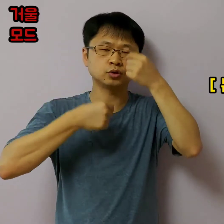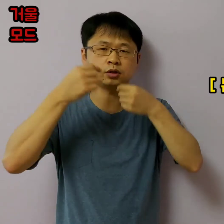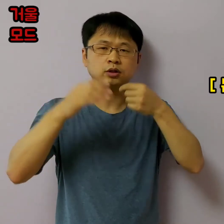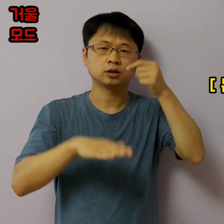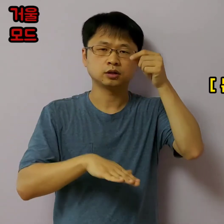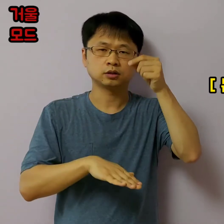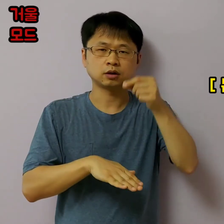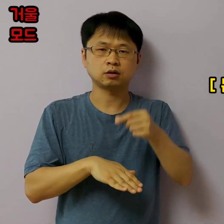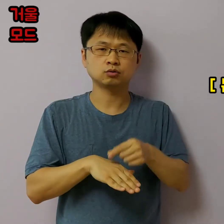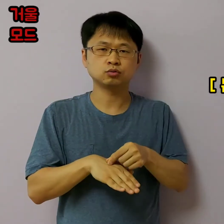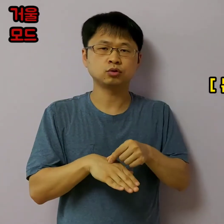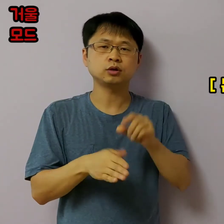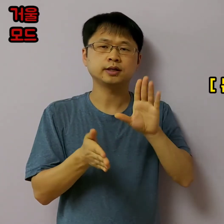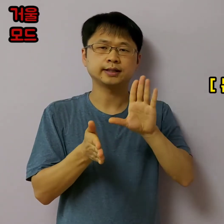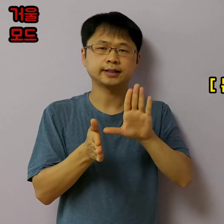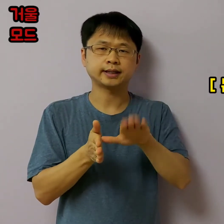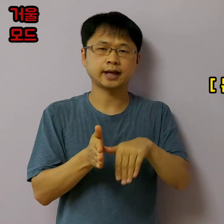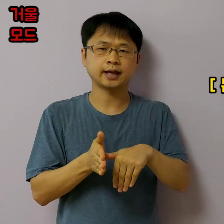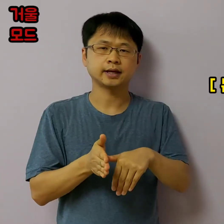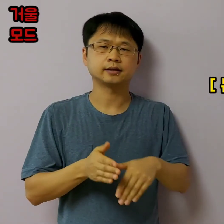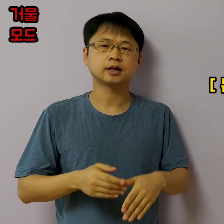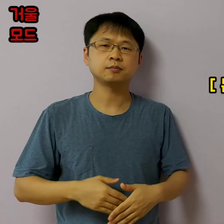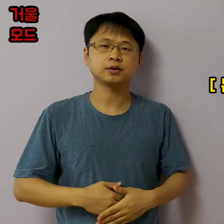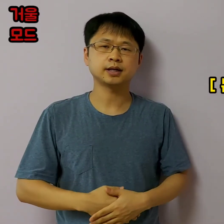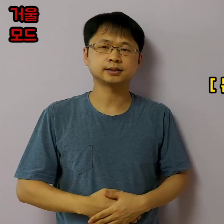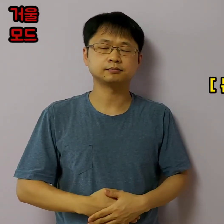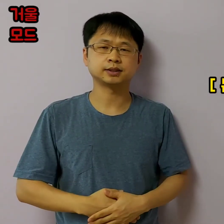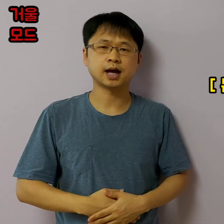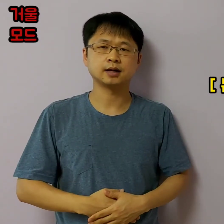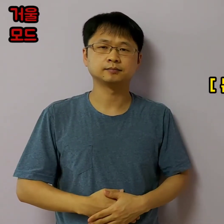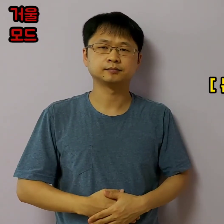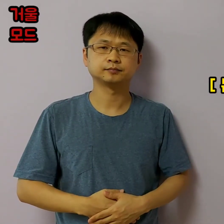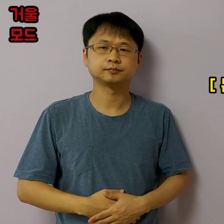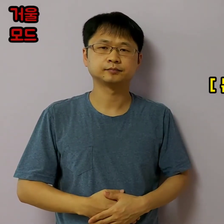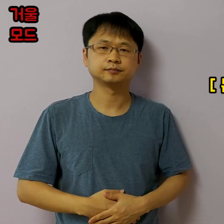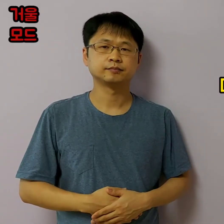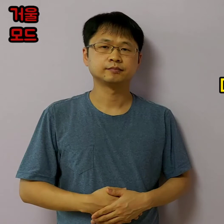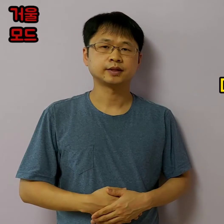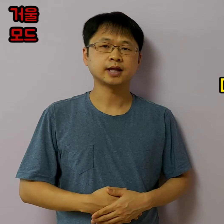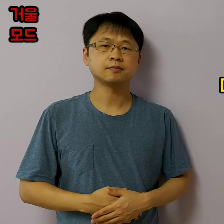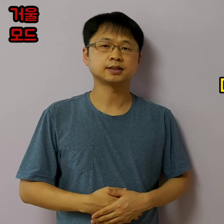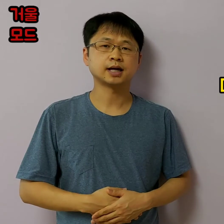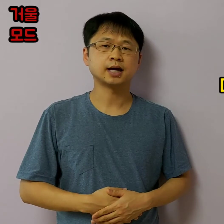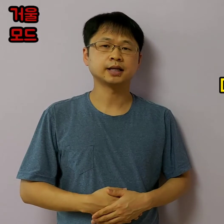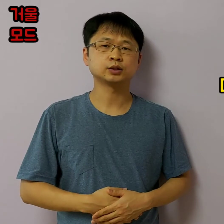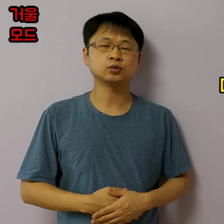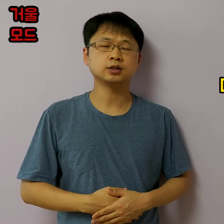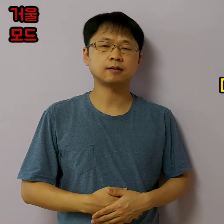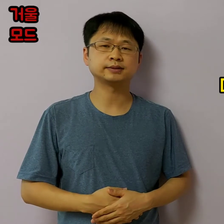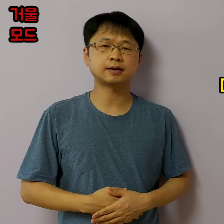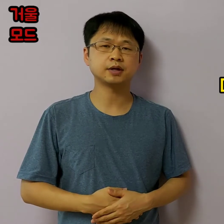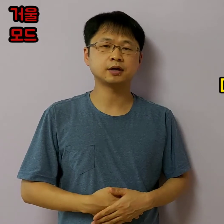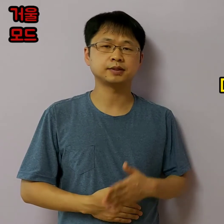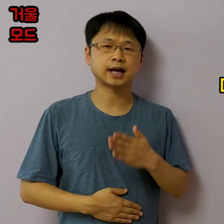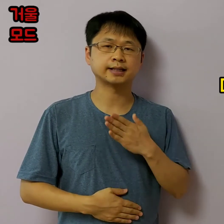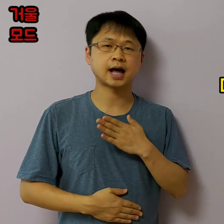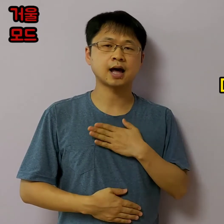눈물을 떨굴 때 이렇게 표현하였습니다. 네, 다음 가사 내 손을 감싸며입니다. 나